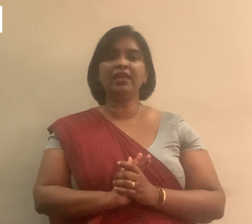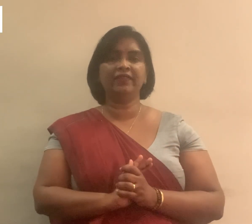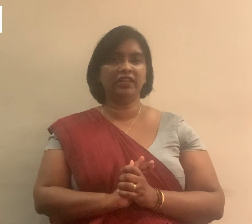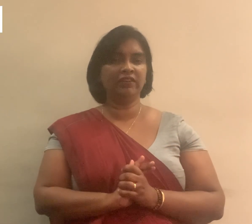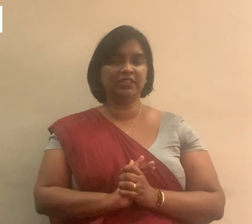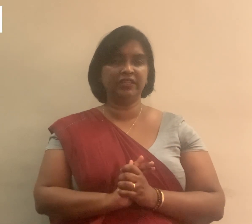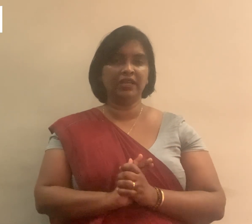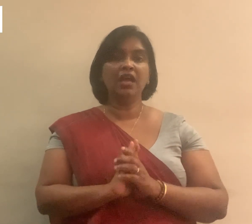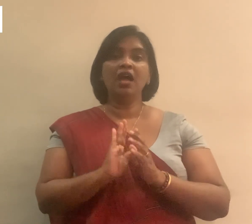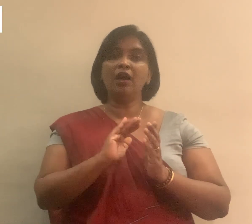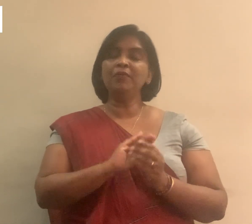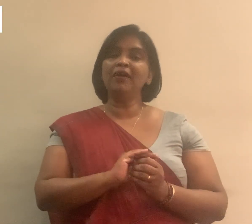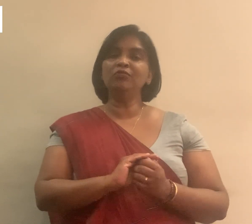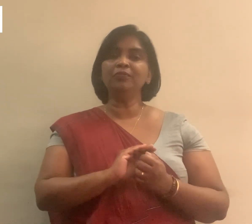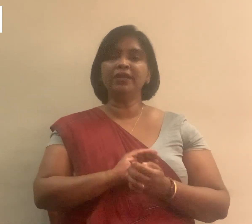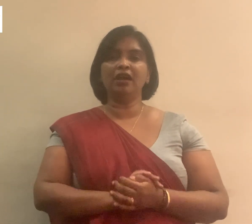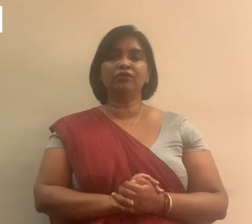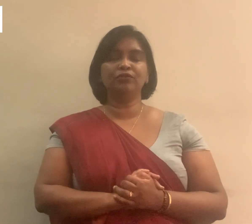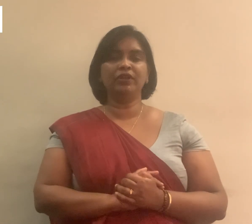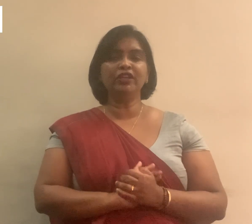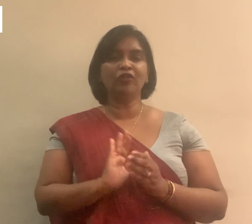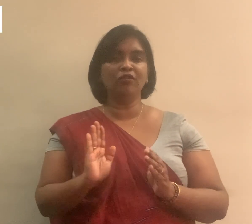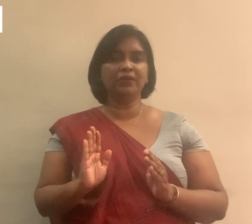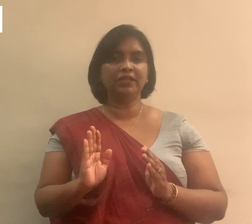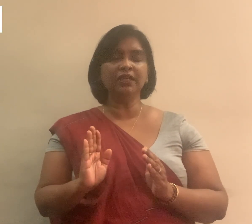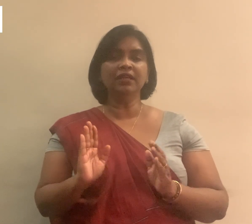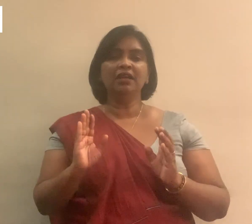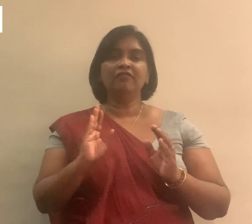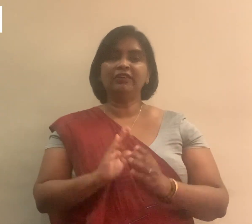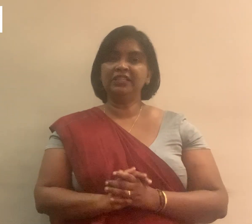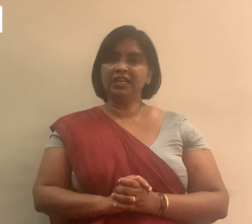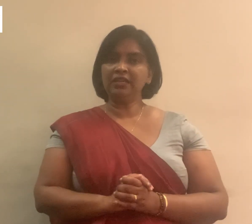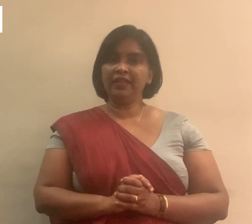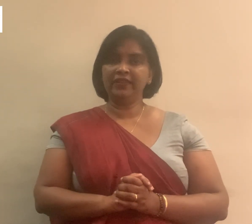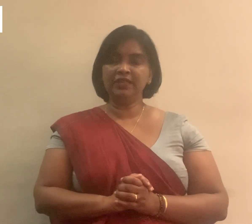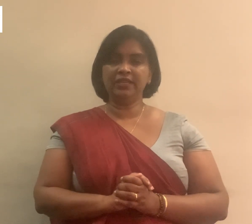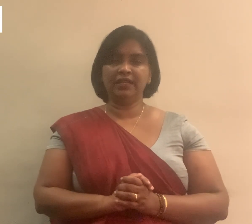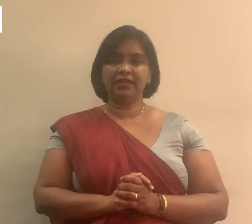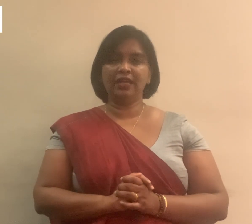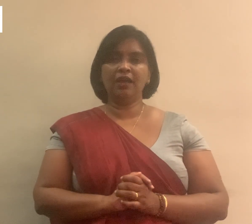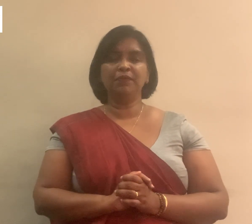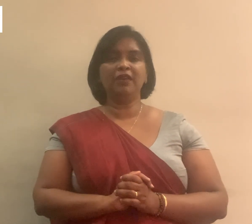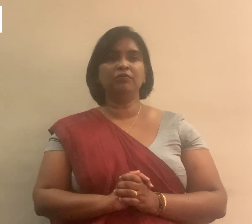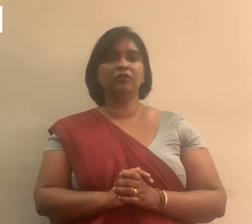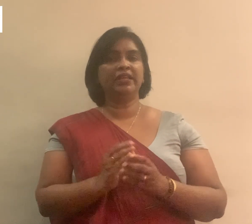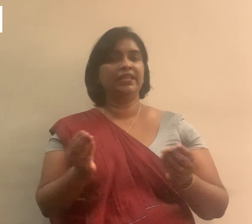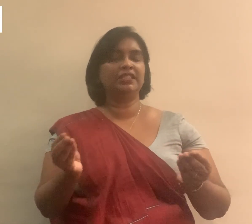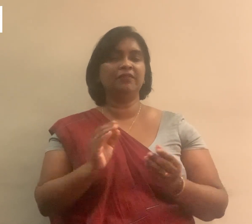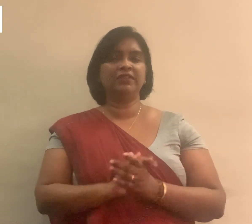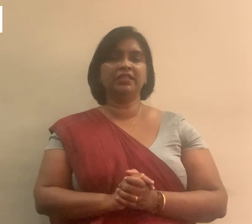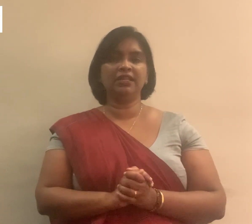හැදෙන වචන ටික. අපි බලමු මේ අකුරු වලින් කොහොමද වචනයක් හැදෙන්නේ කියන එක. අපි බලමු ලේසිම වචනයක්.